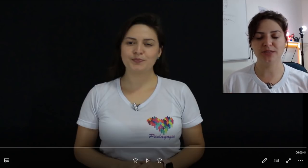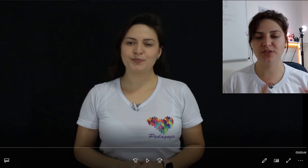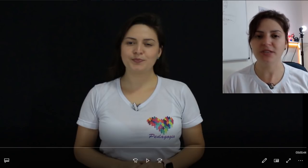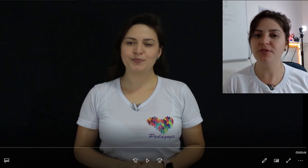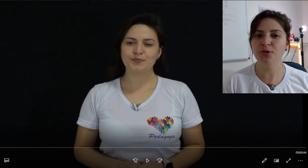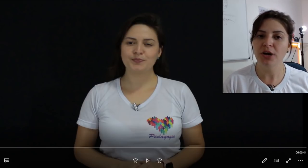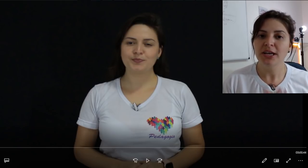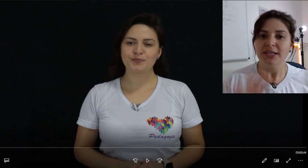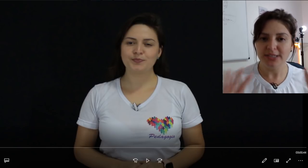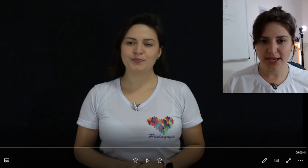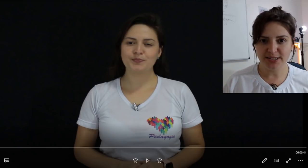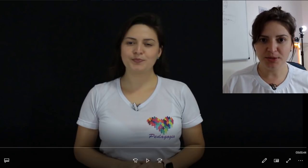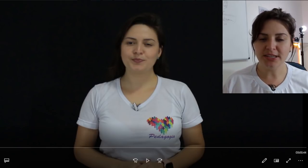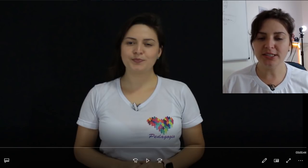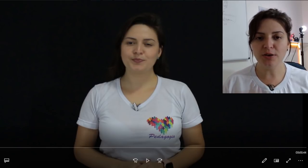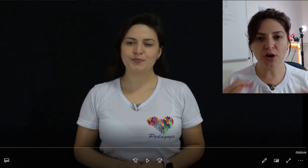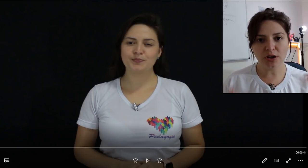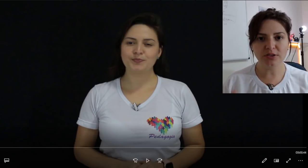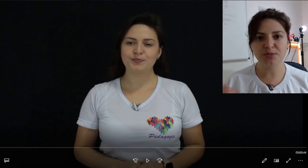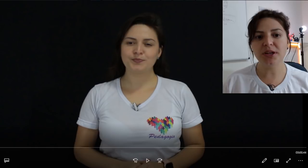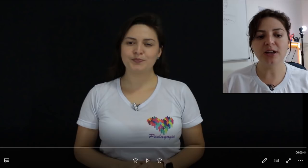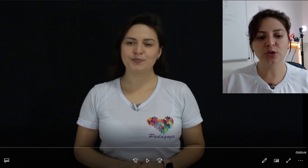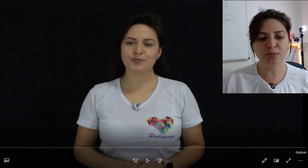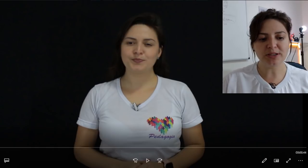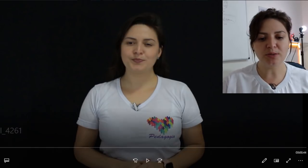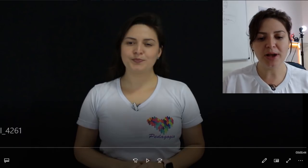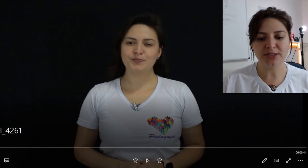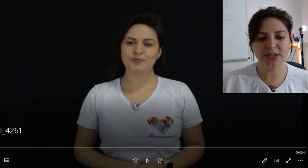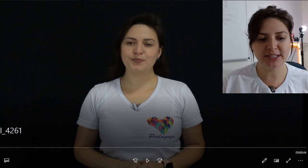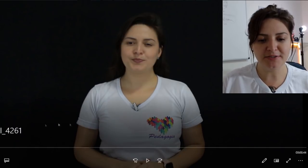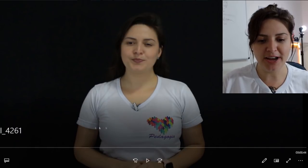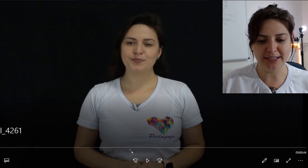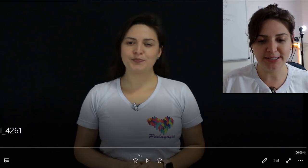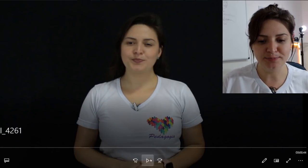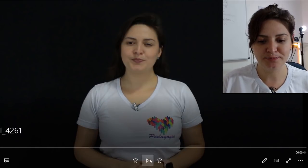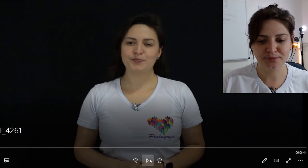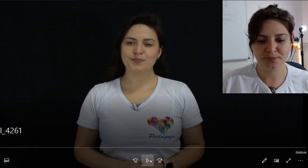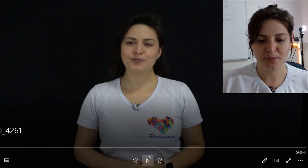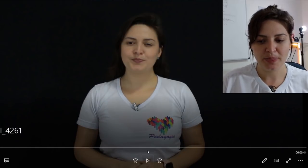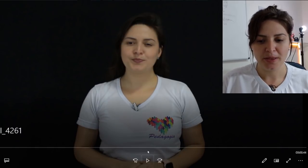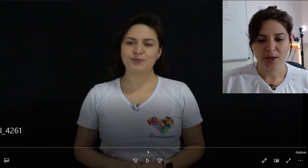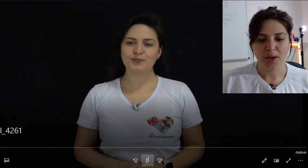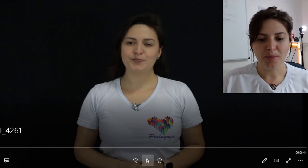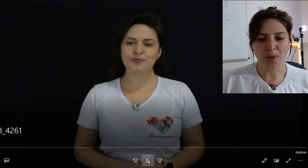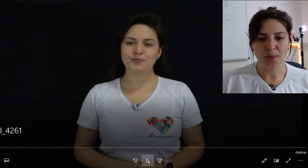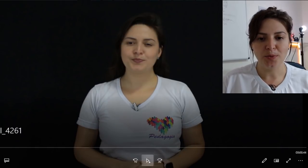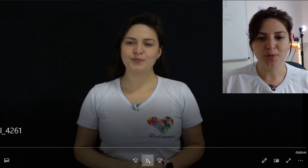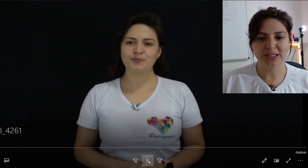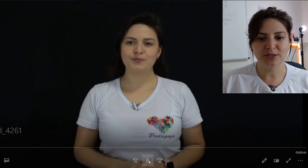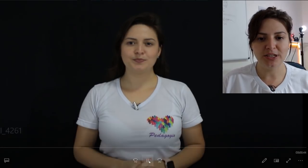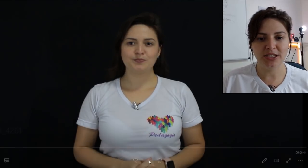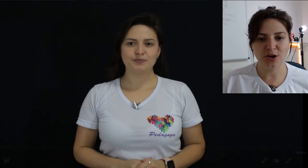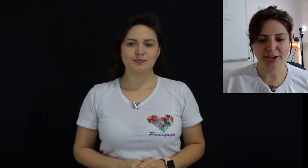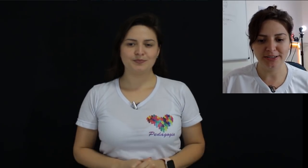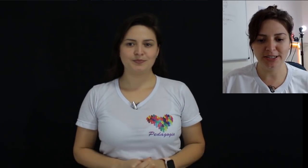Você viu sem a explicação, agora eu vou te explicar todo o passo a passo dessa frase. Bom, começando aqui, ó, então,